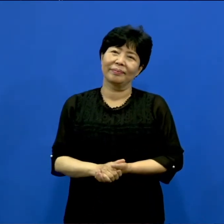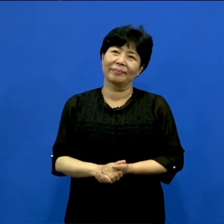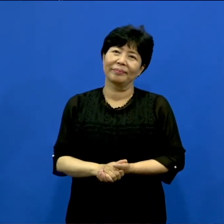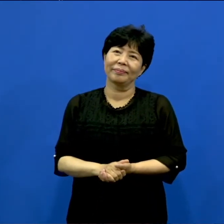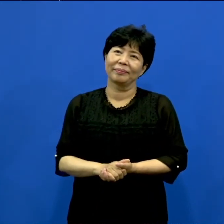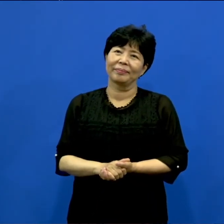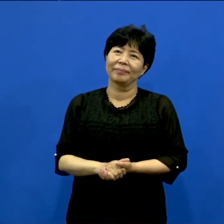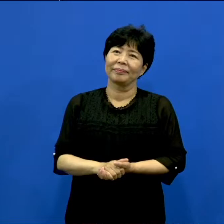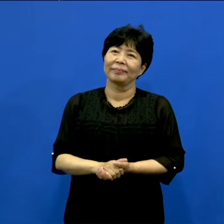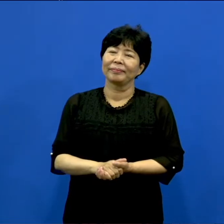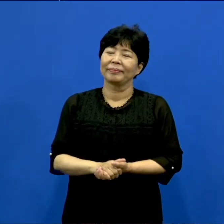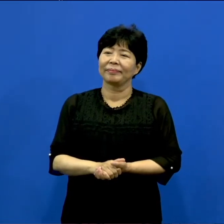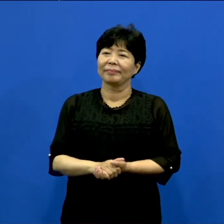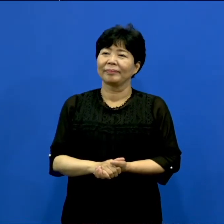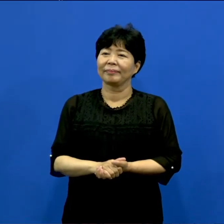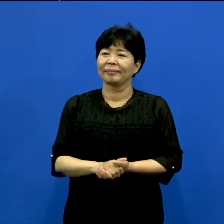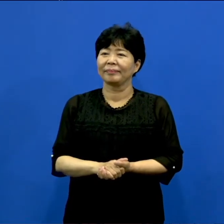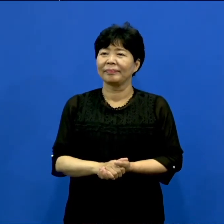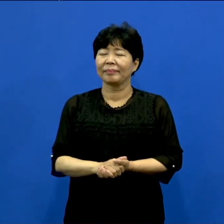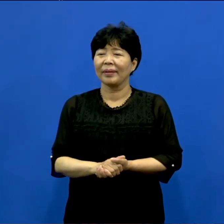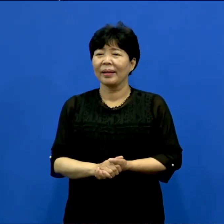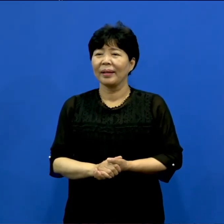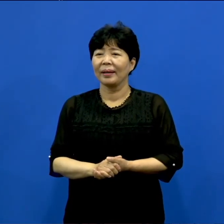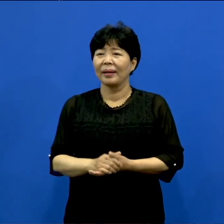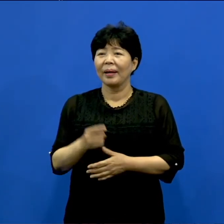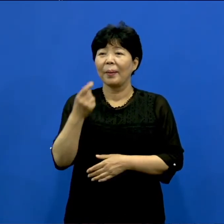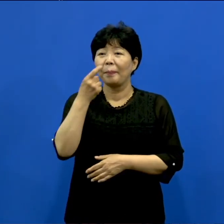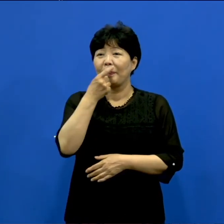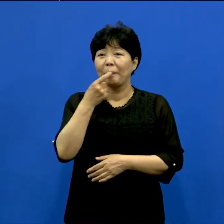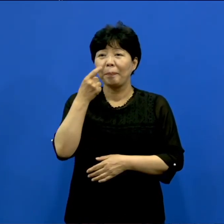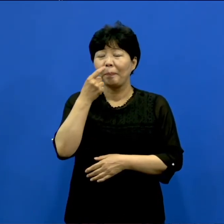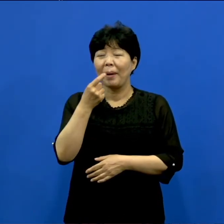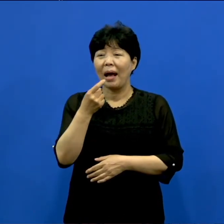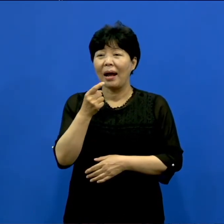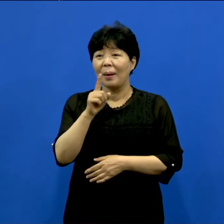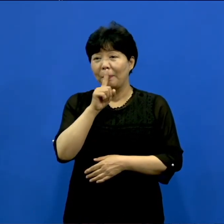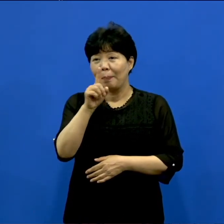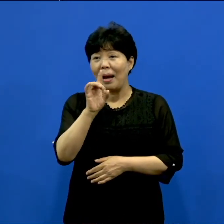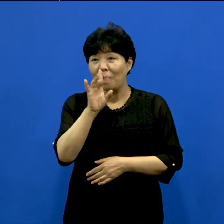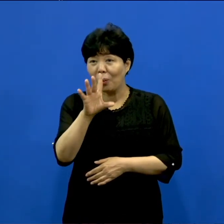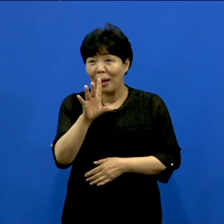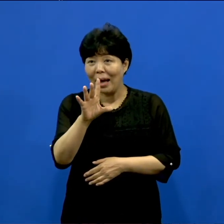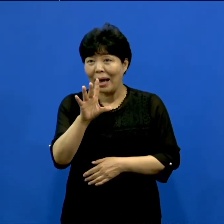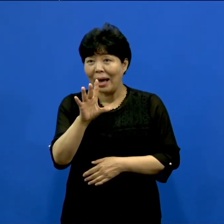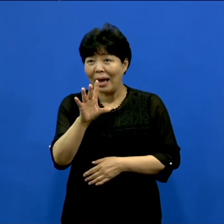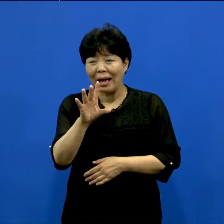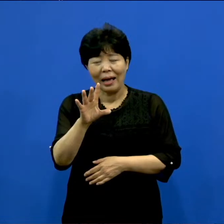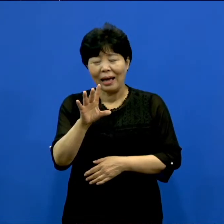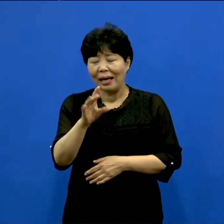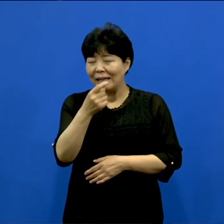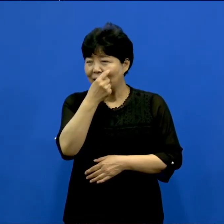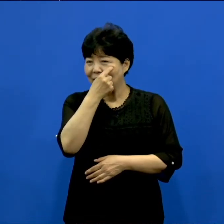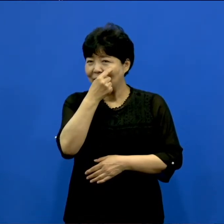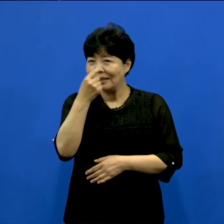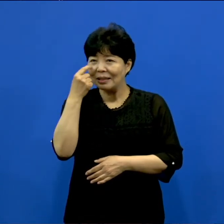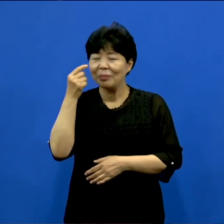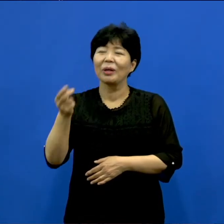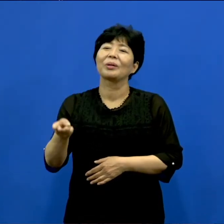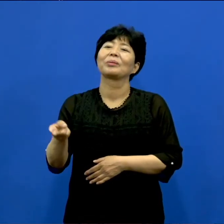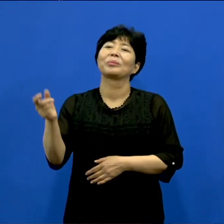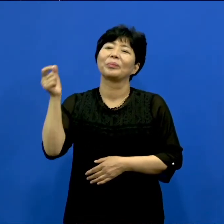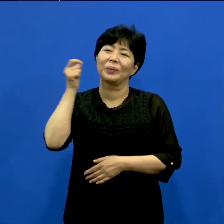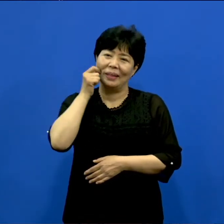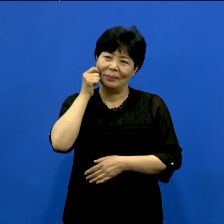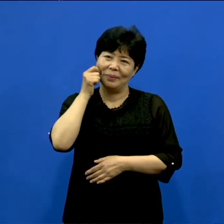행동화되어진 것이 믿음이에요. 말로만으로는 믿음의 입증을 할 수가 없는 것입니다. 그래서 야고보 2장 18절에 어떤